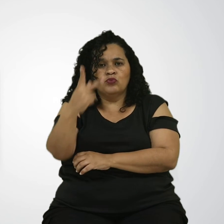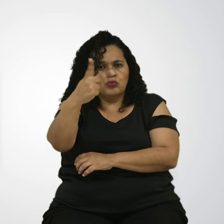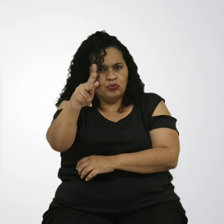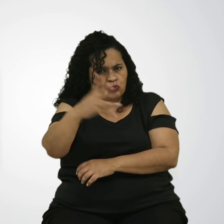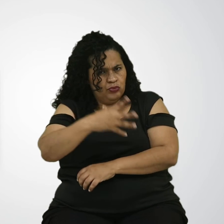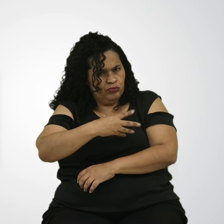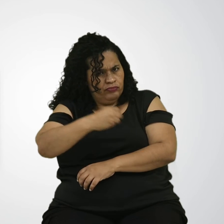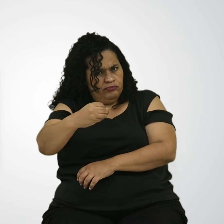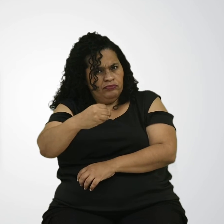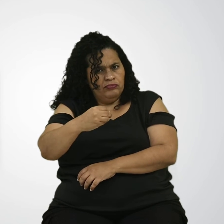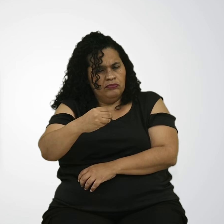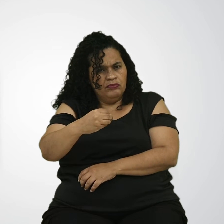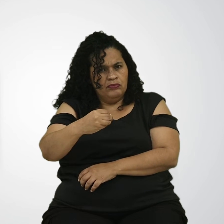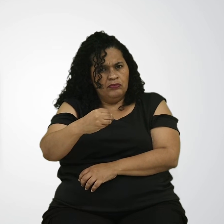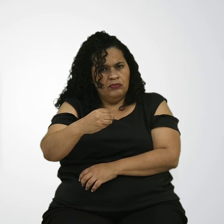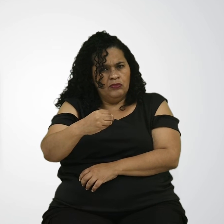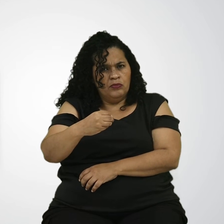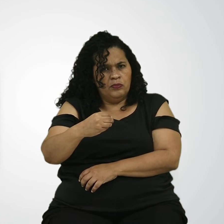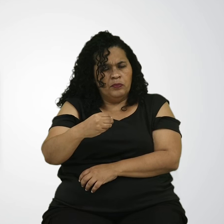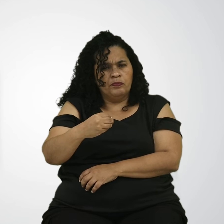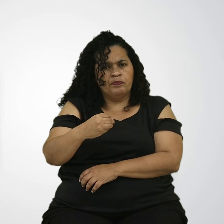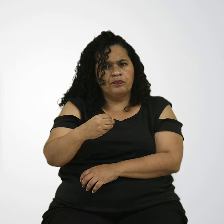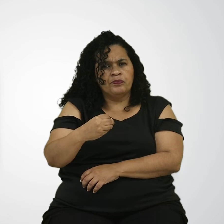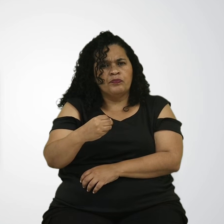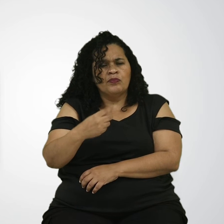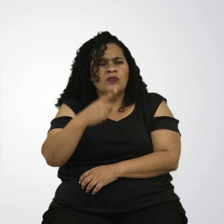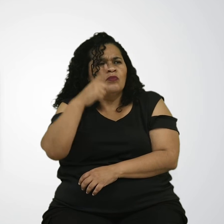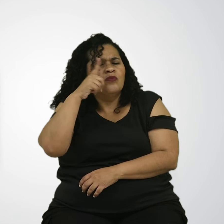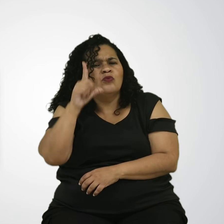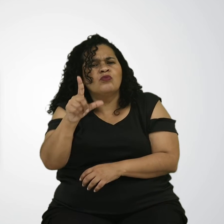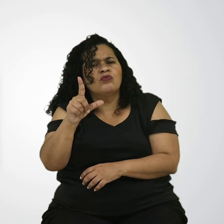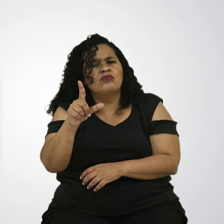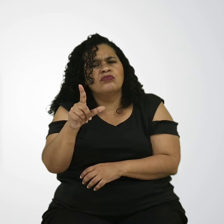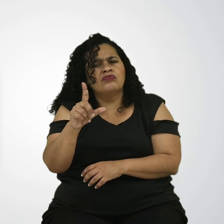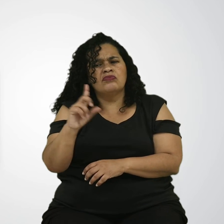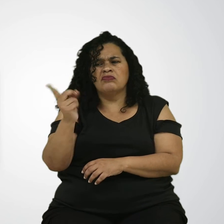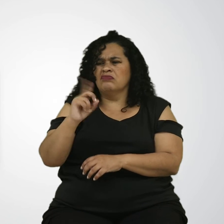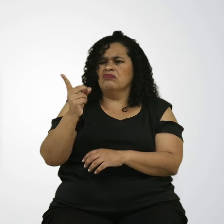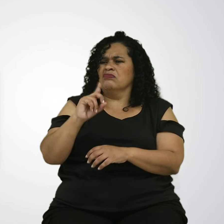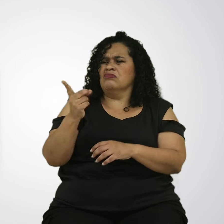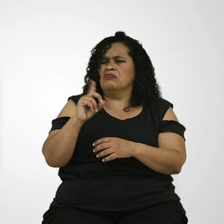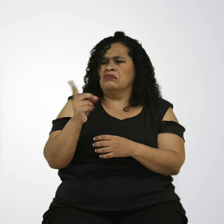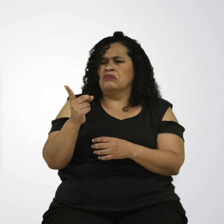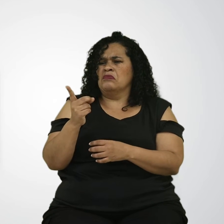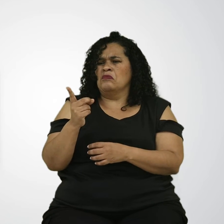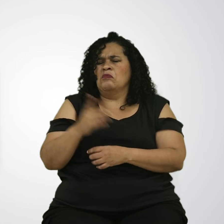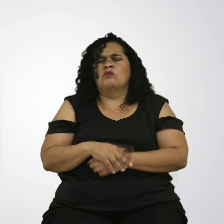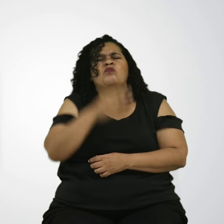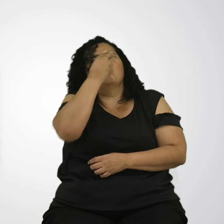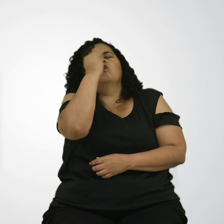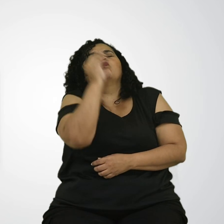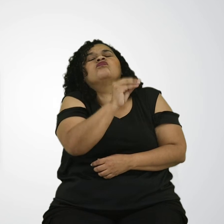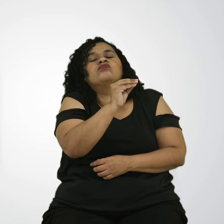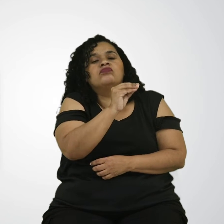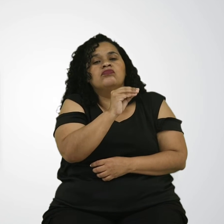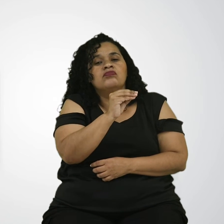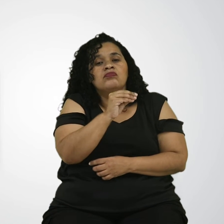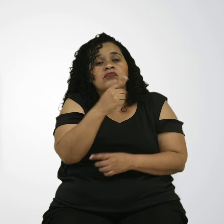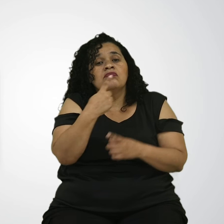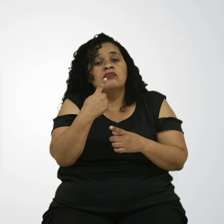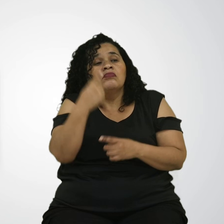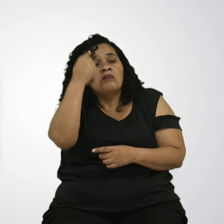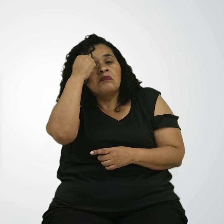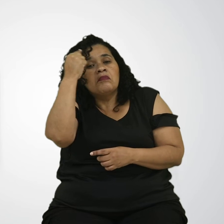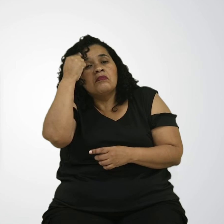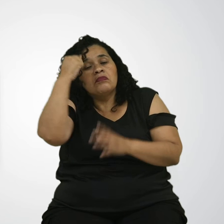de você, ele vai aprender a ouvir não lá fora. Sabe qual vai ser o grande problema? É que ele vai achar que o mundo é do jeito que você o